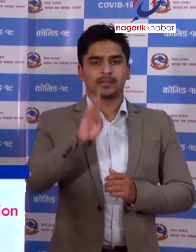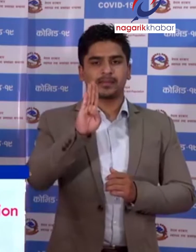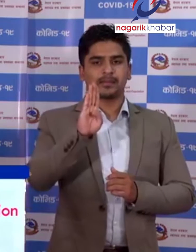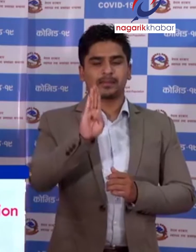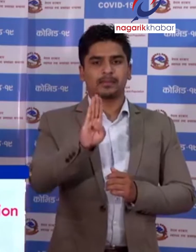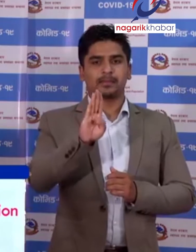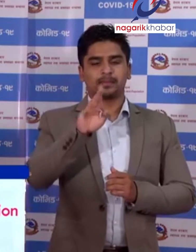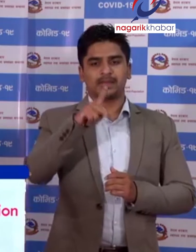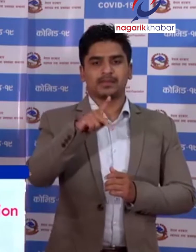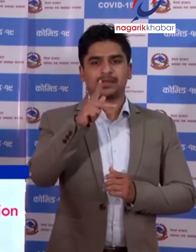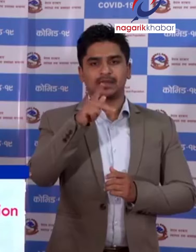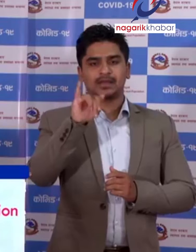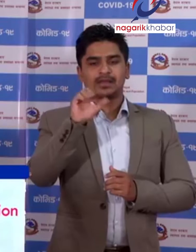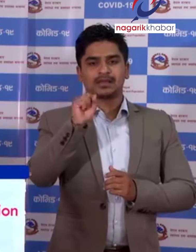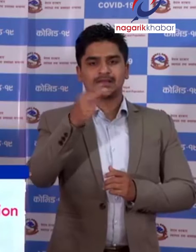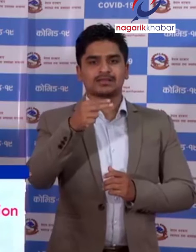बिपिकेआइएचएस